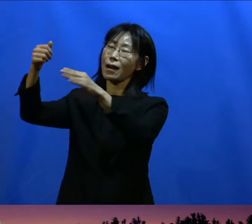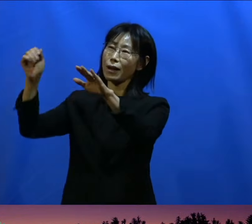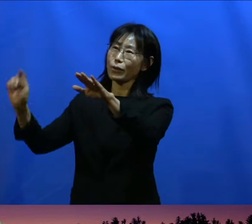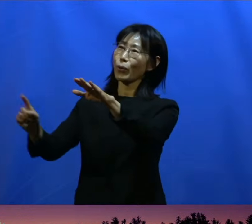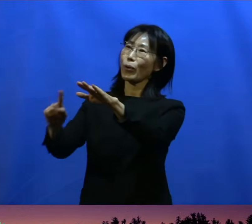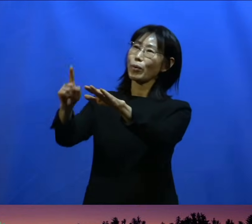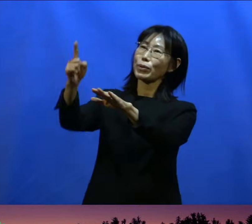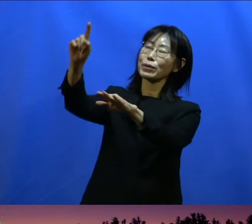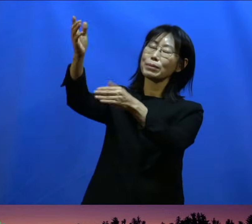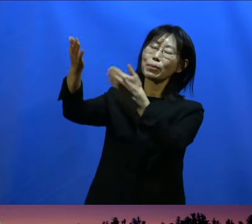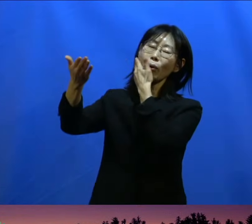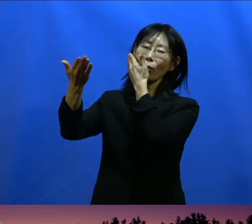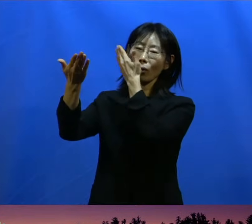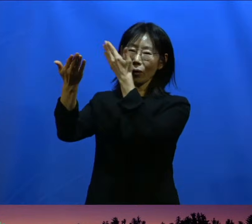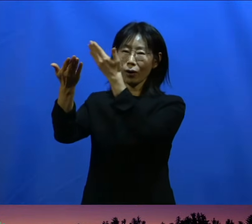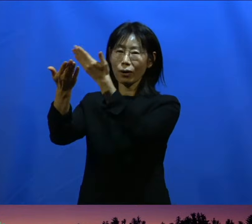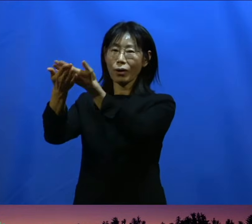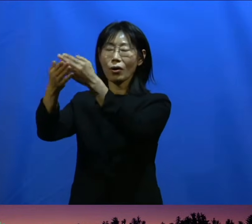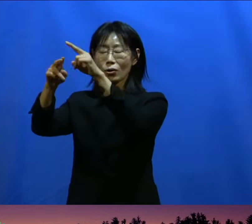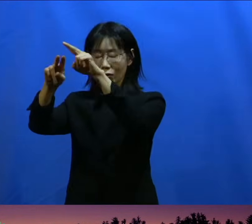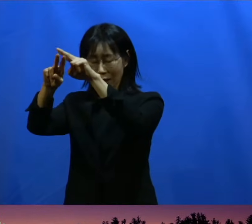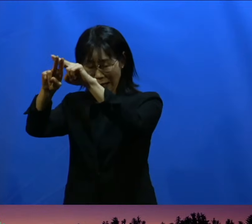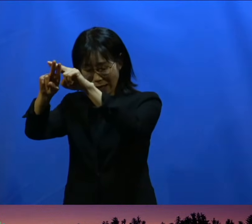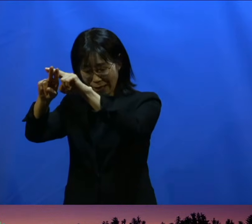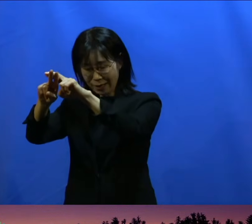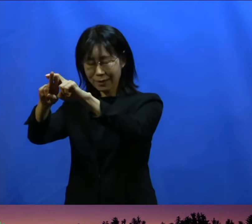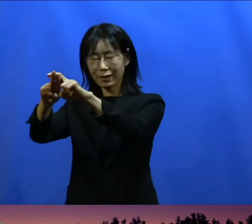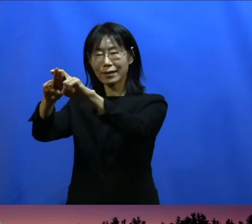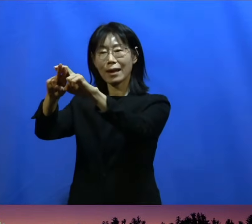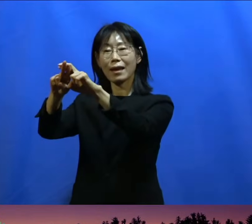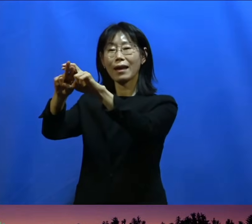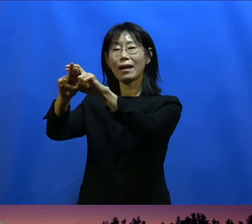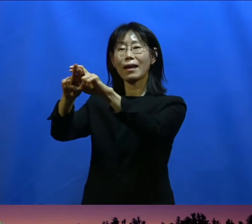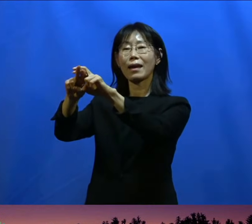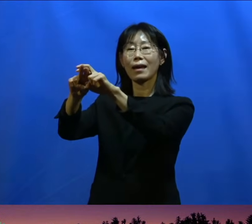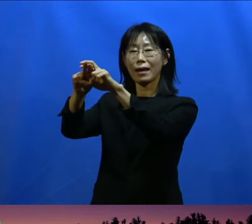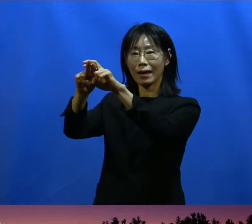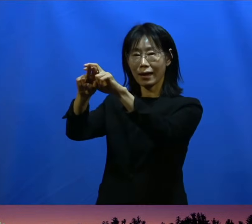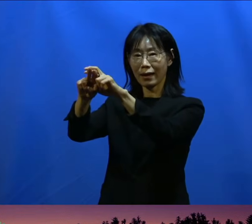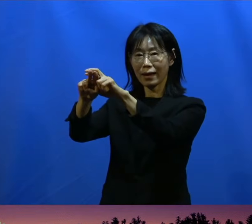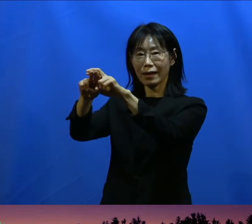주께서 높은 보좌에